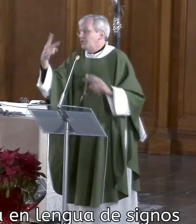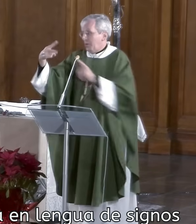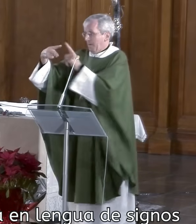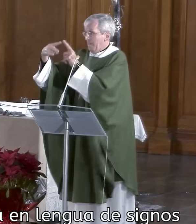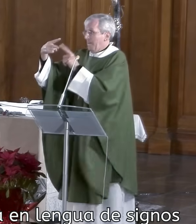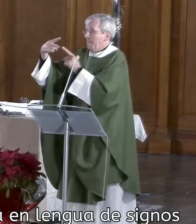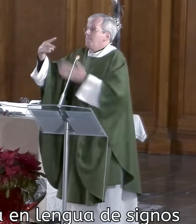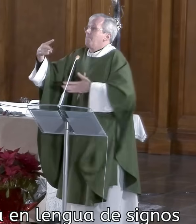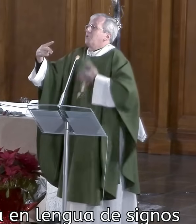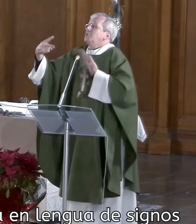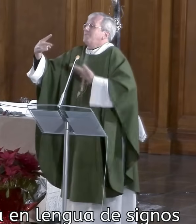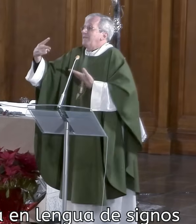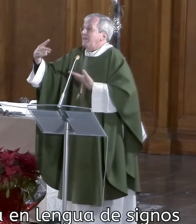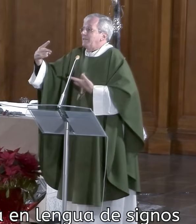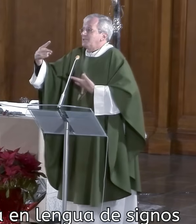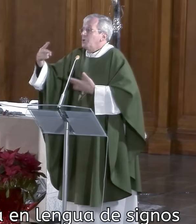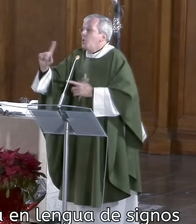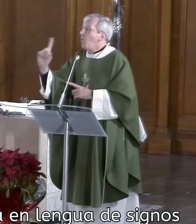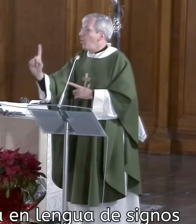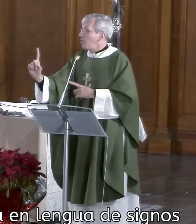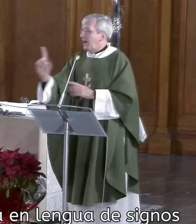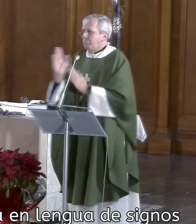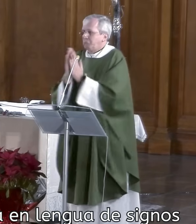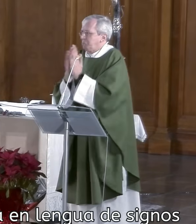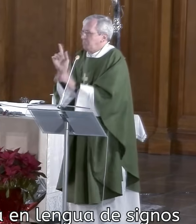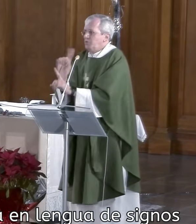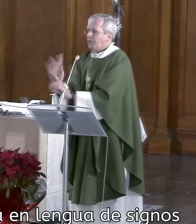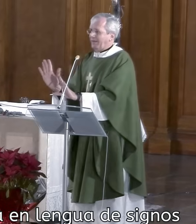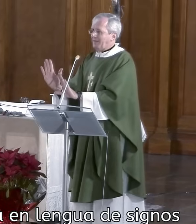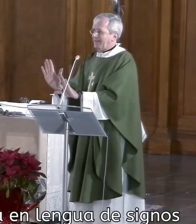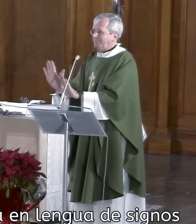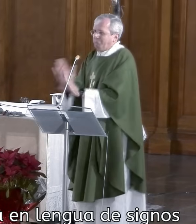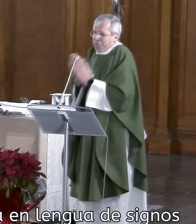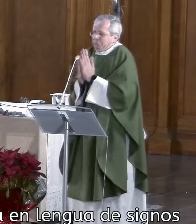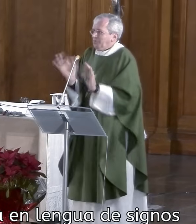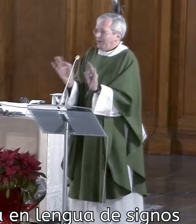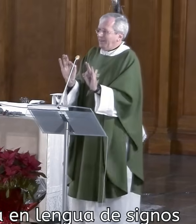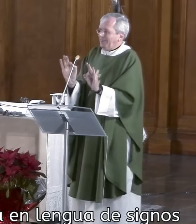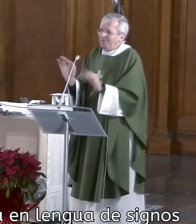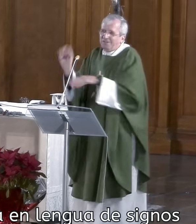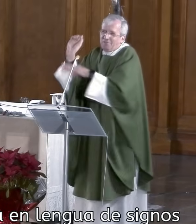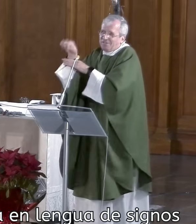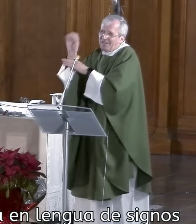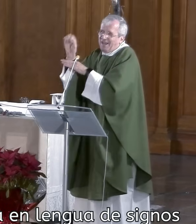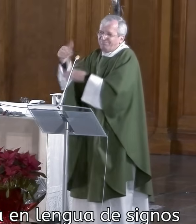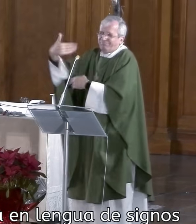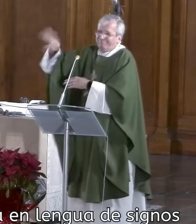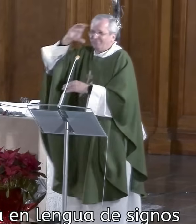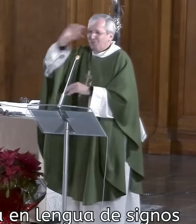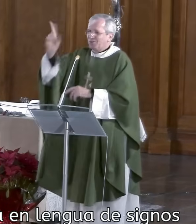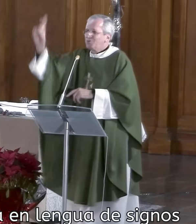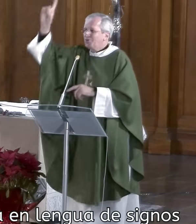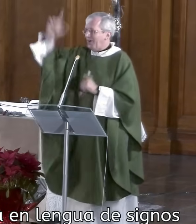dos posibilidades. Una, no rezar. No rezo y entonces ya no escucho a